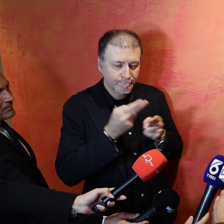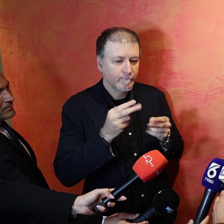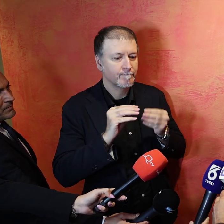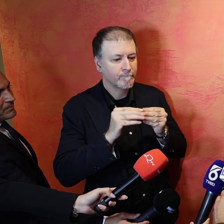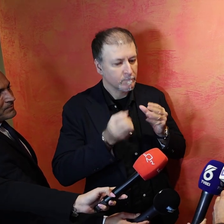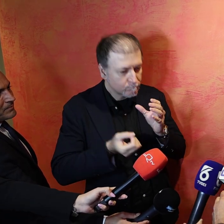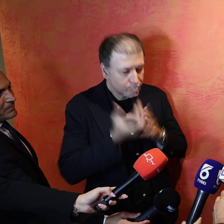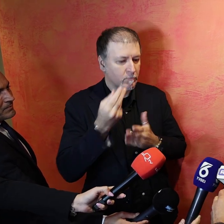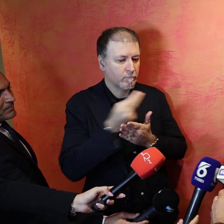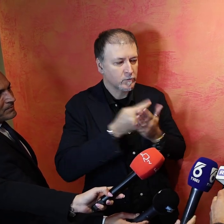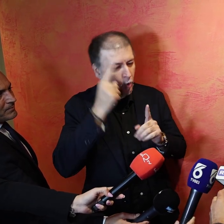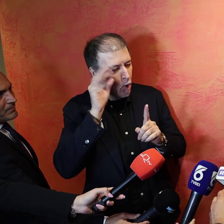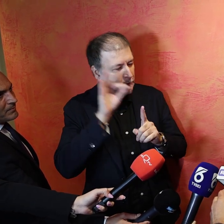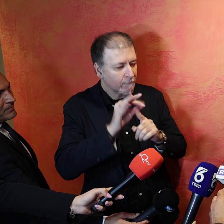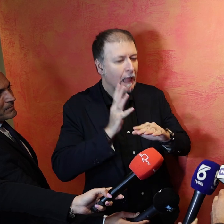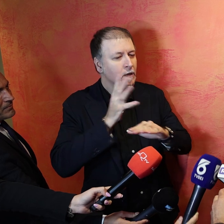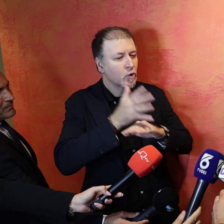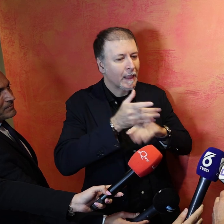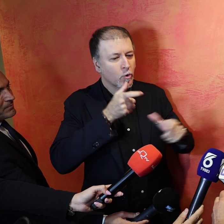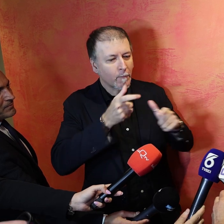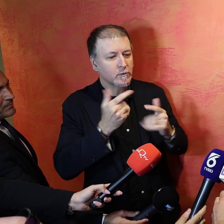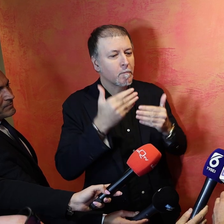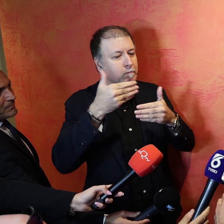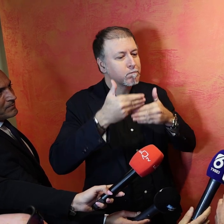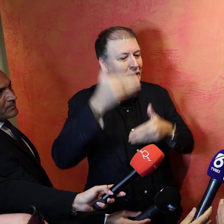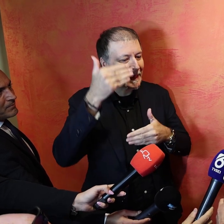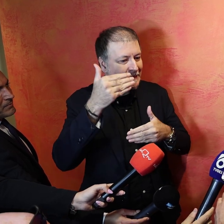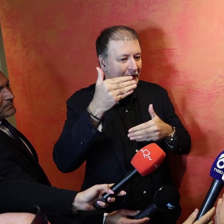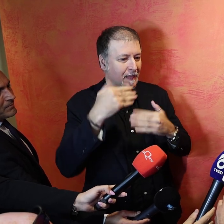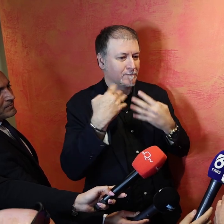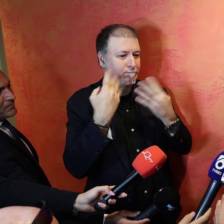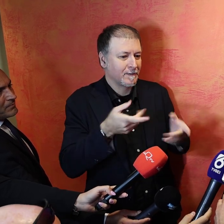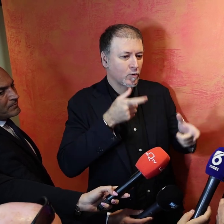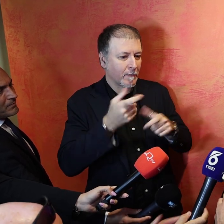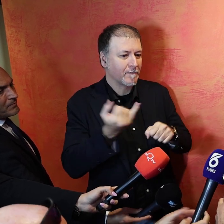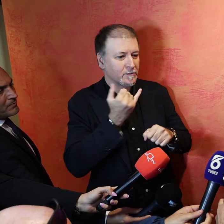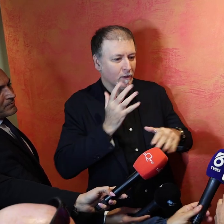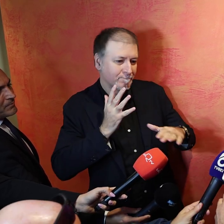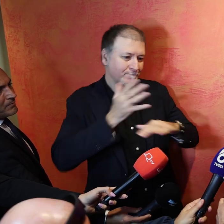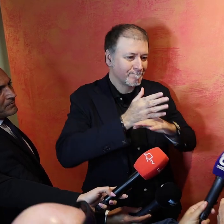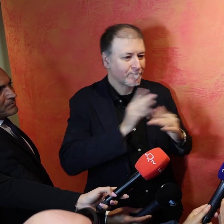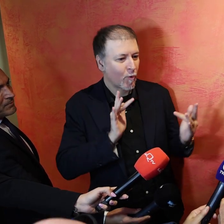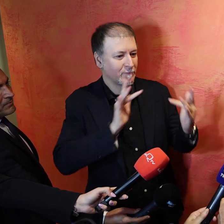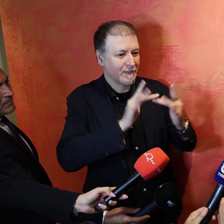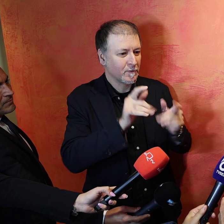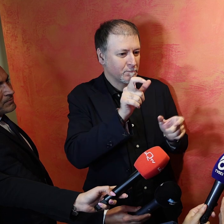servizio sanitario, ospedaliero. Questo progetto ha l'obiettivo di garantire l'accessibilità, l'abbattimento delle barriere e